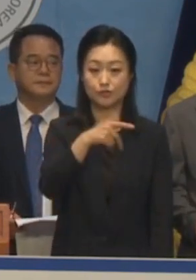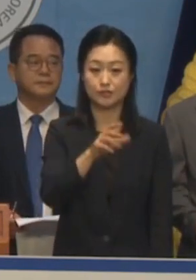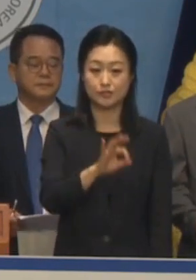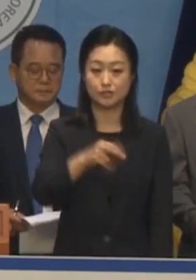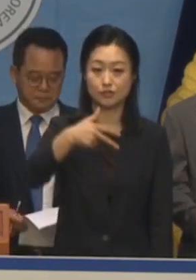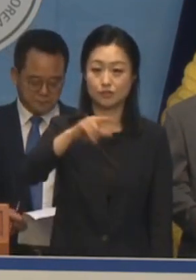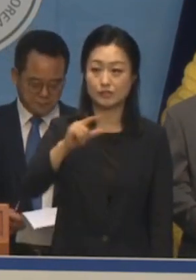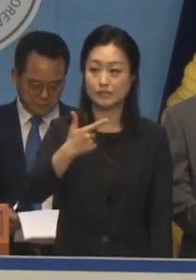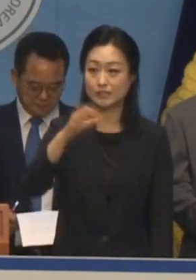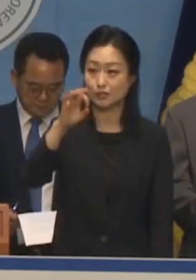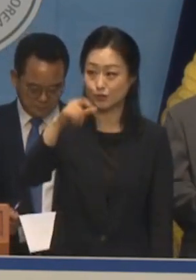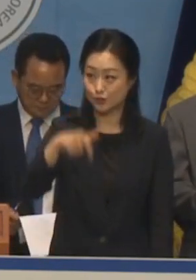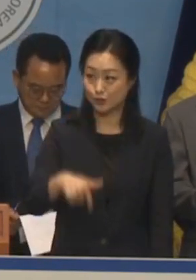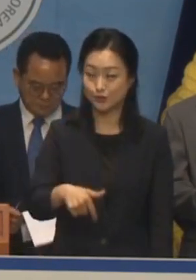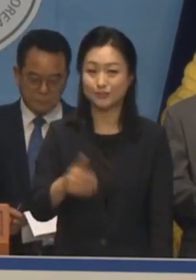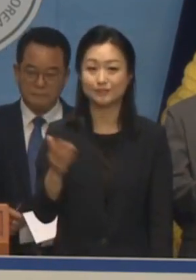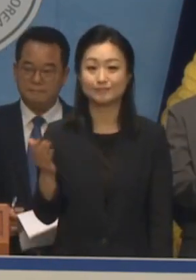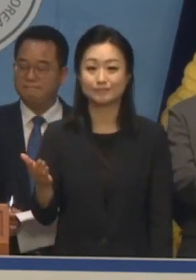정진욱 의원님,